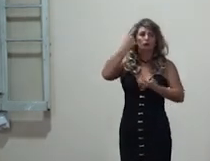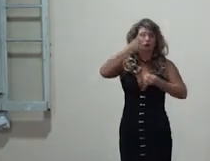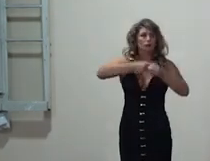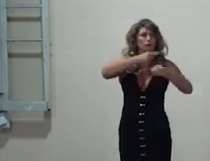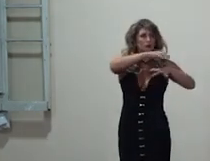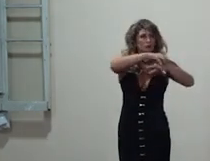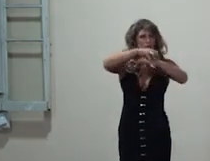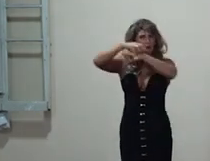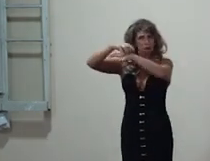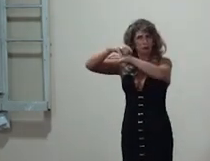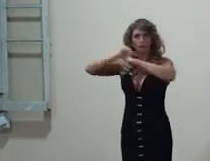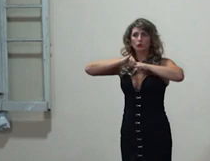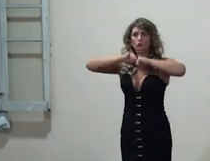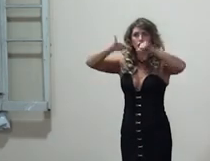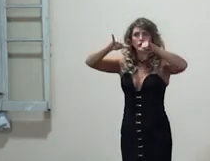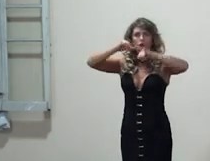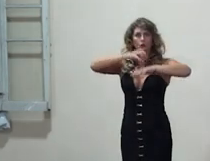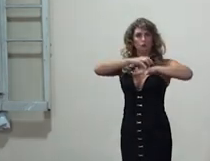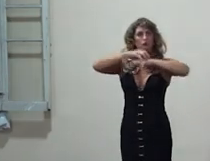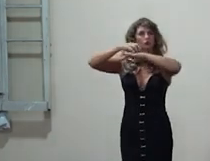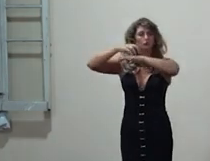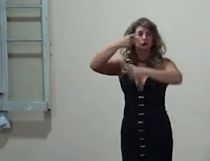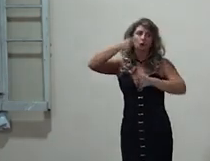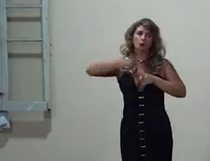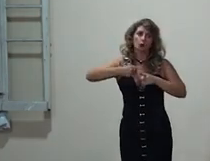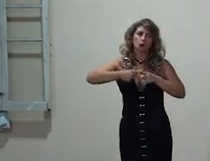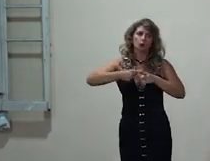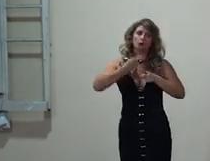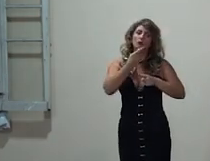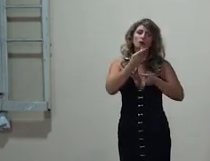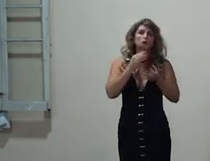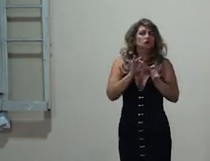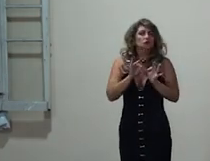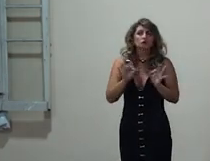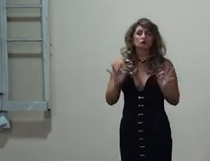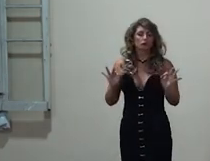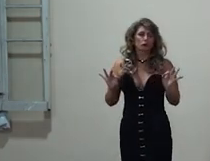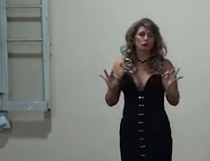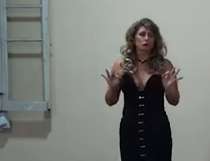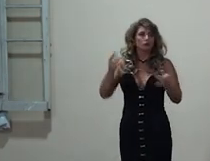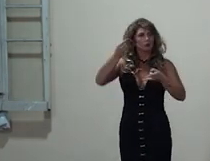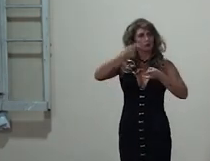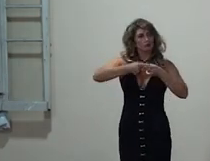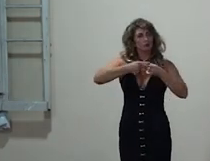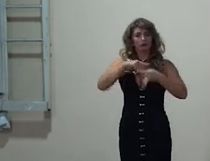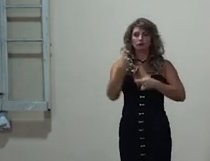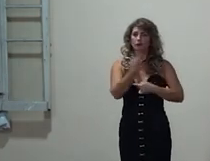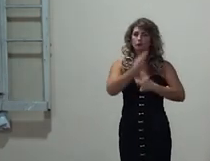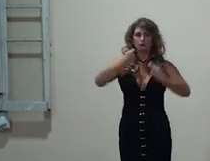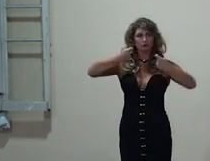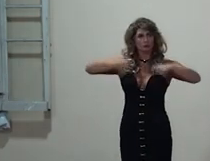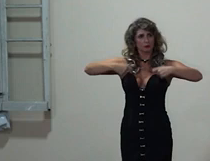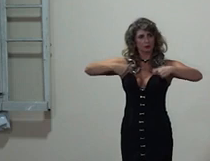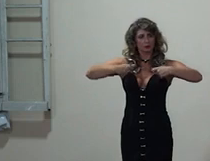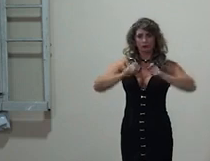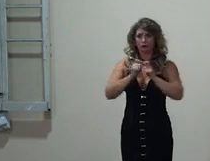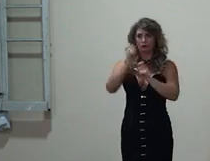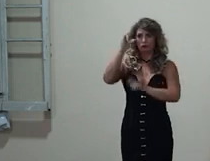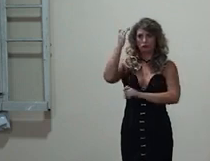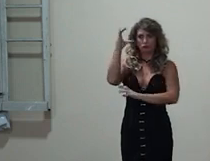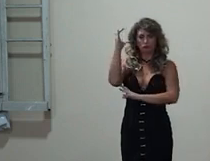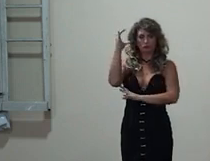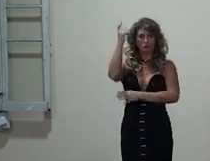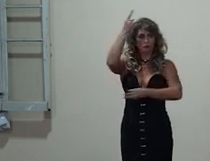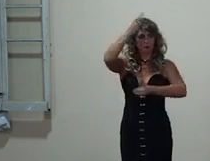não divulgam o seu turismo? Ele disse, simplesmente, porque nós precisamos fazer Curitiba